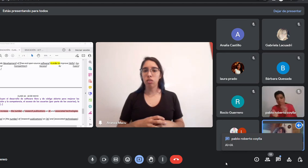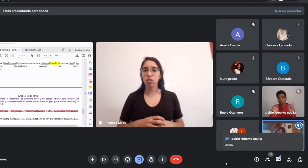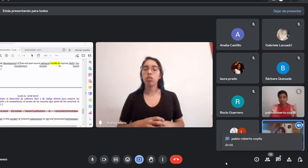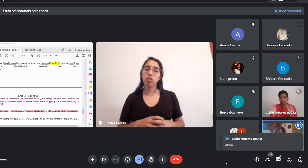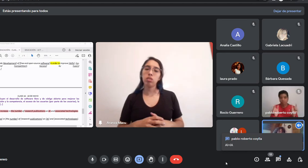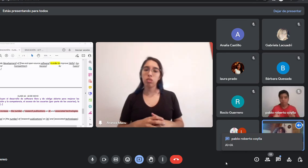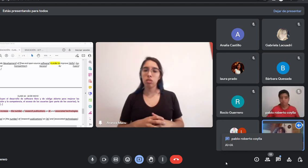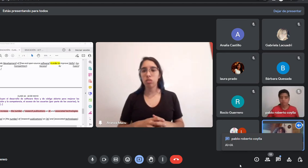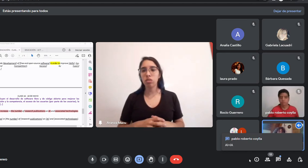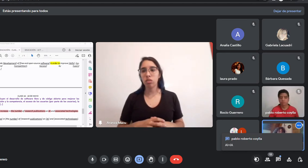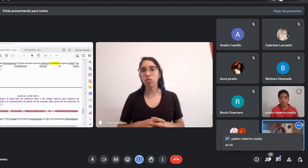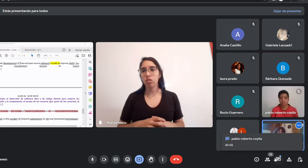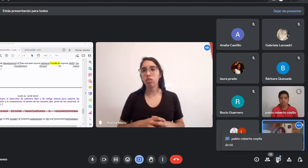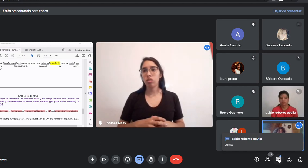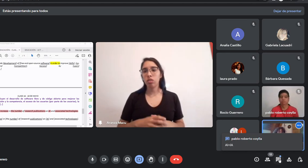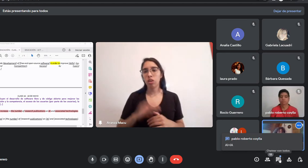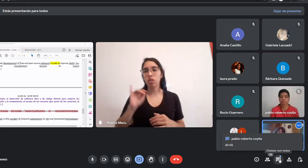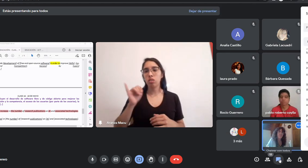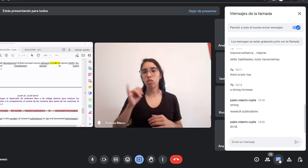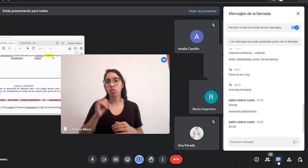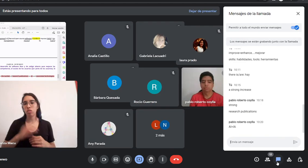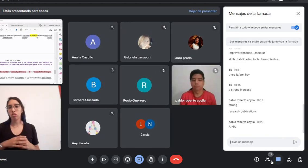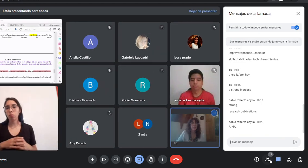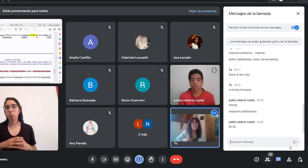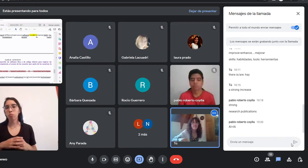inteligencia artificial.